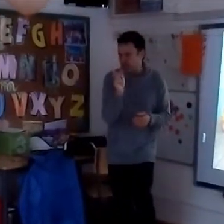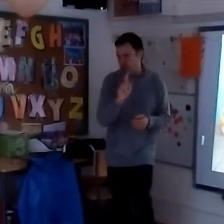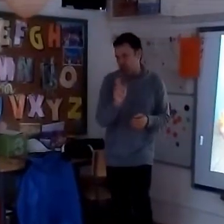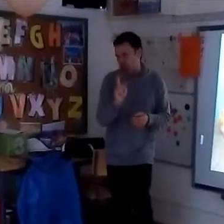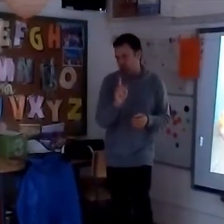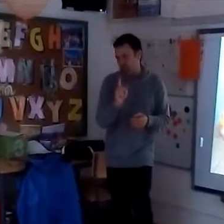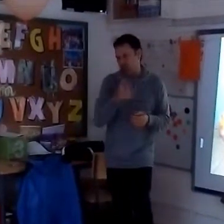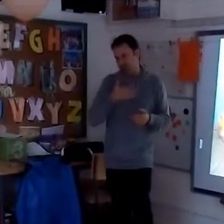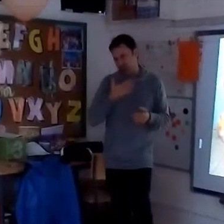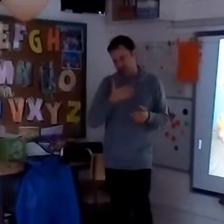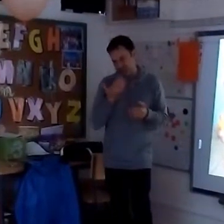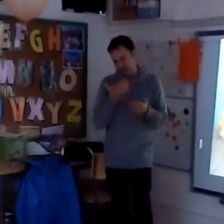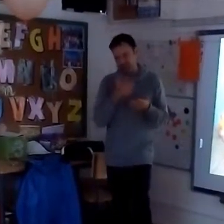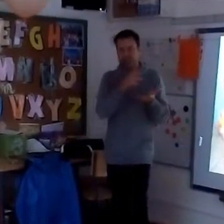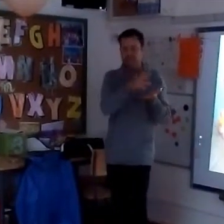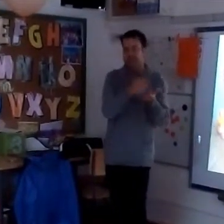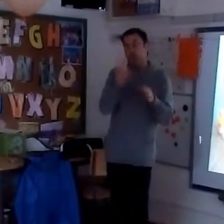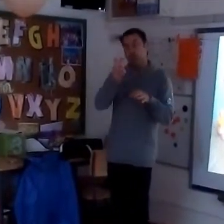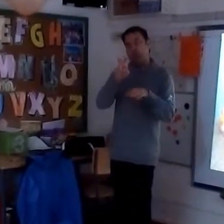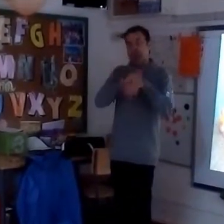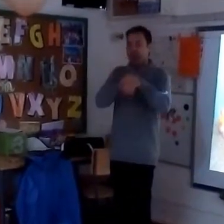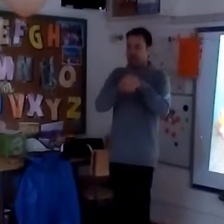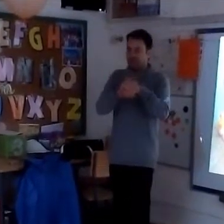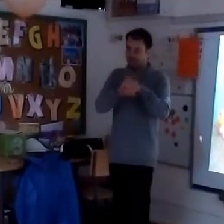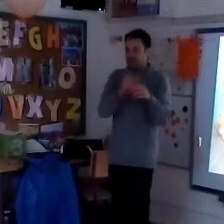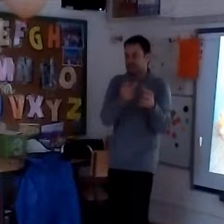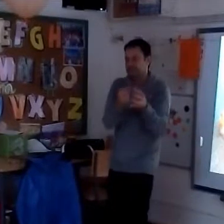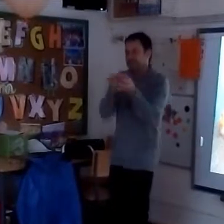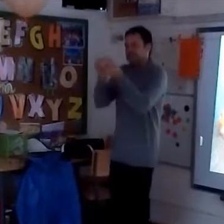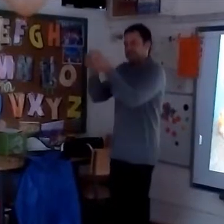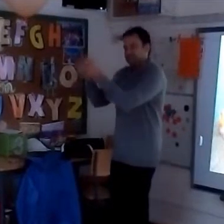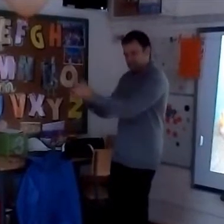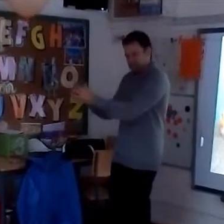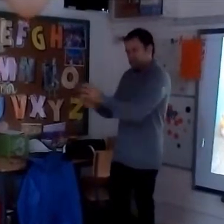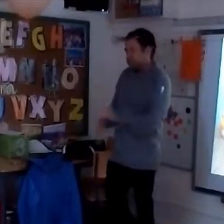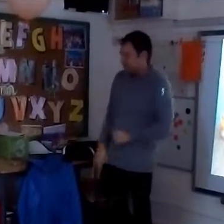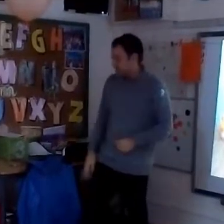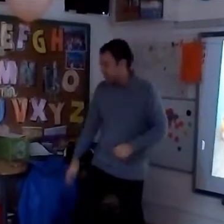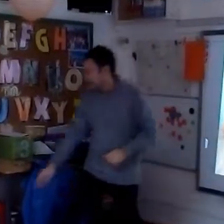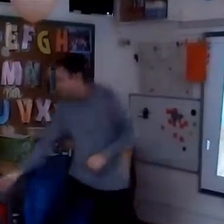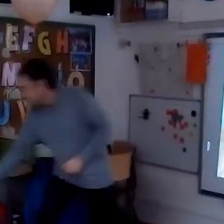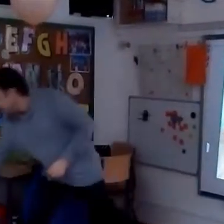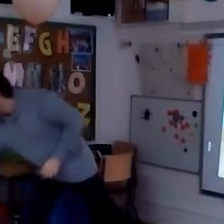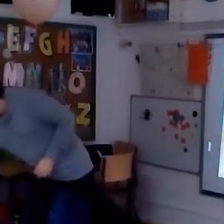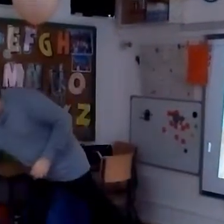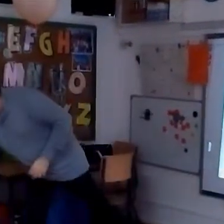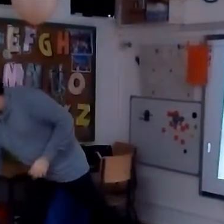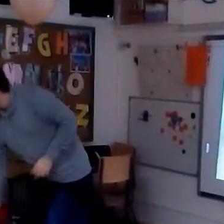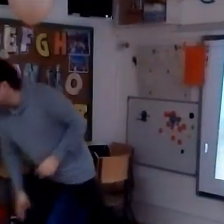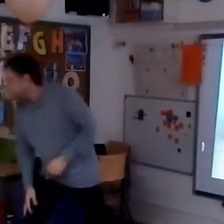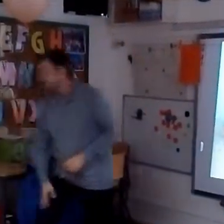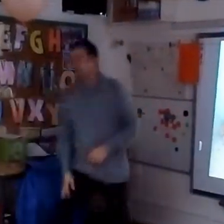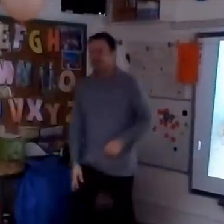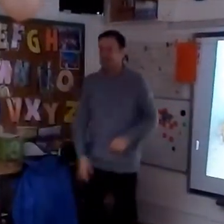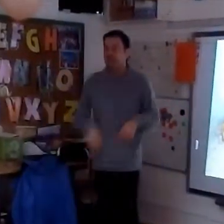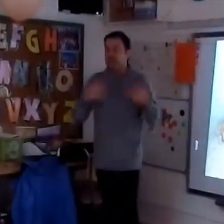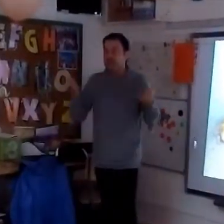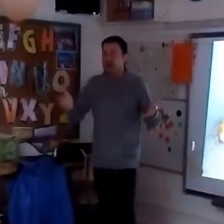así que no voy a matar al patito, pobriño, ya tengo un nuevo amigo, así que lo aparto a un ladito, y de